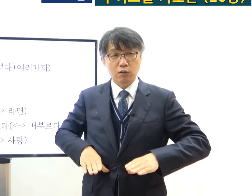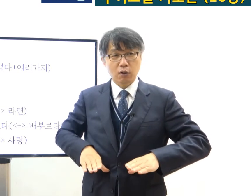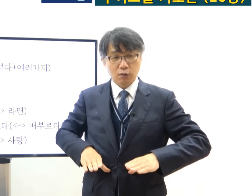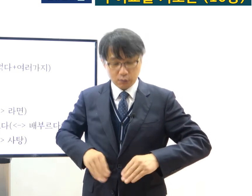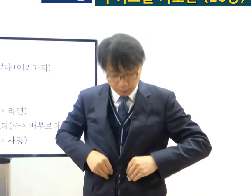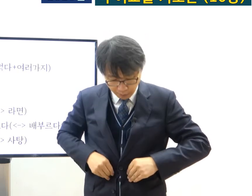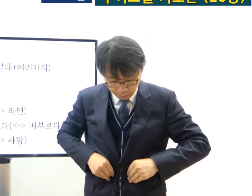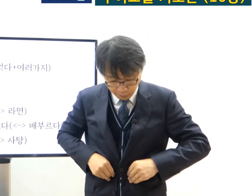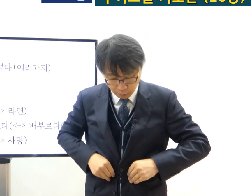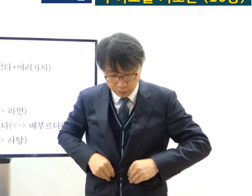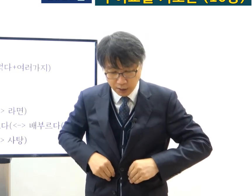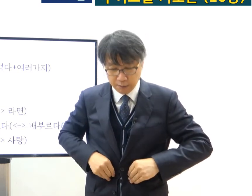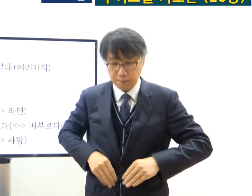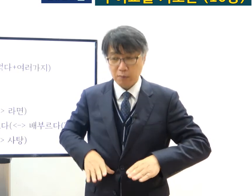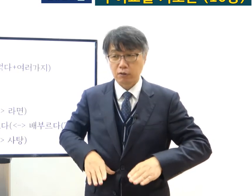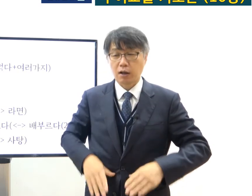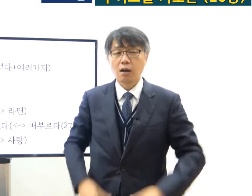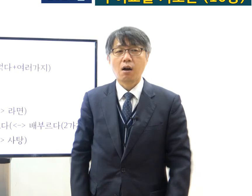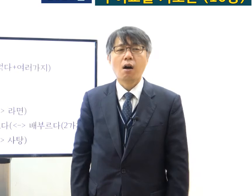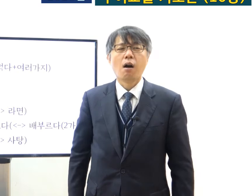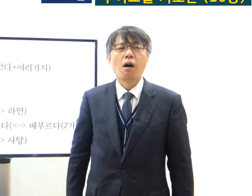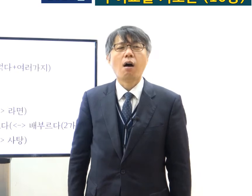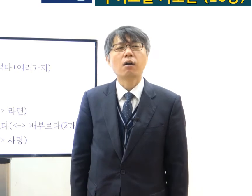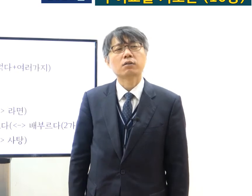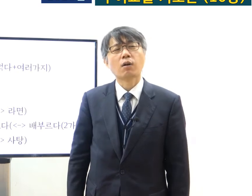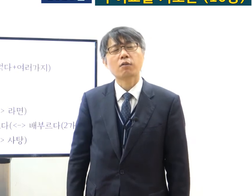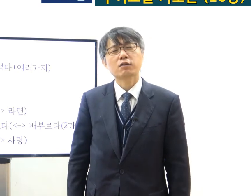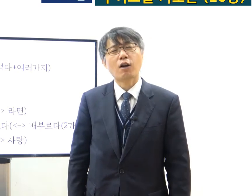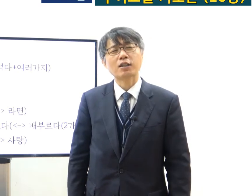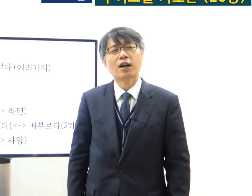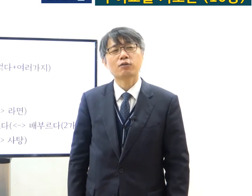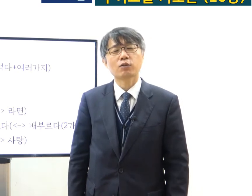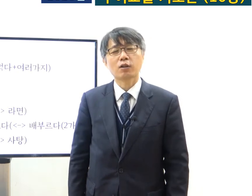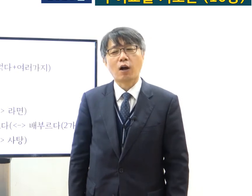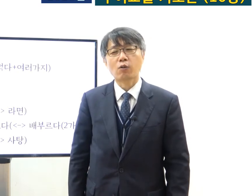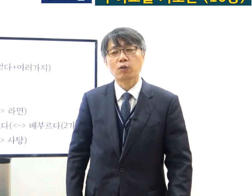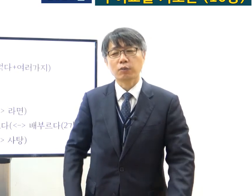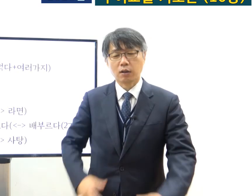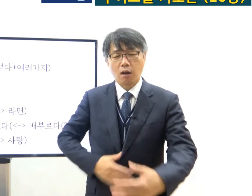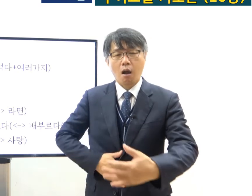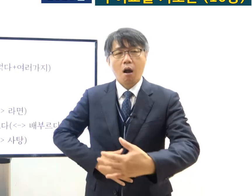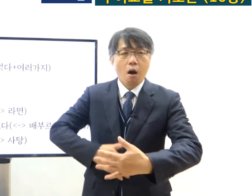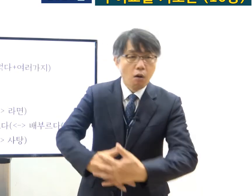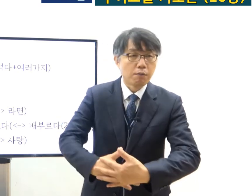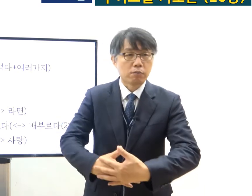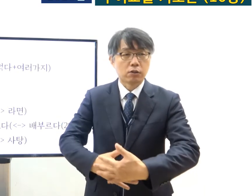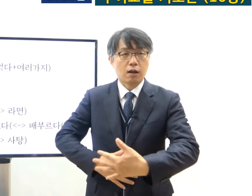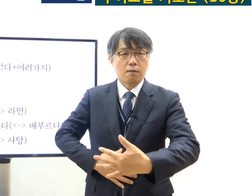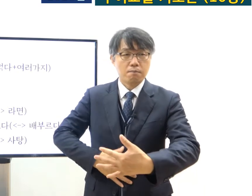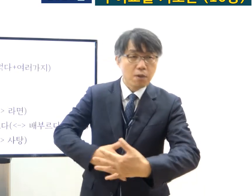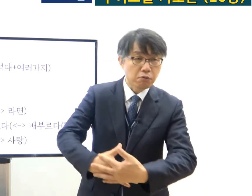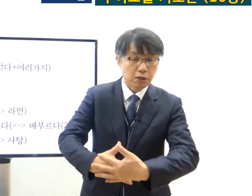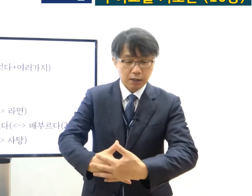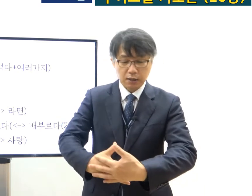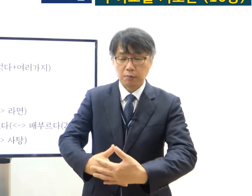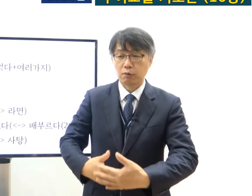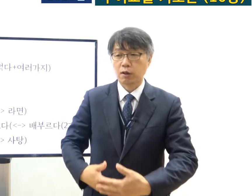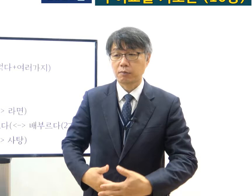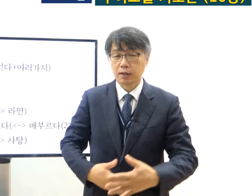거고요. 이렇게 배고프다, 배부르다. 더 꽉 차가지고 더 나올 것도 없다. 이렇게, 배부르다, 배부르다. 이렇게 표현도 합니다.